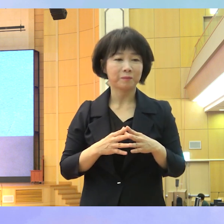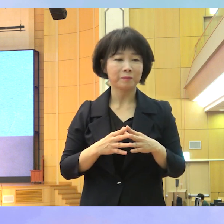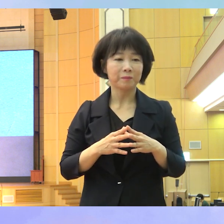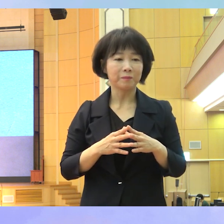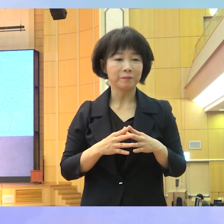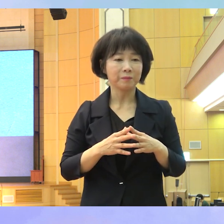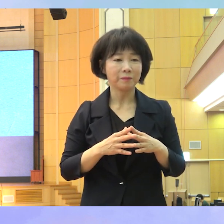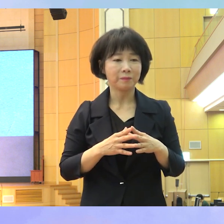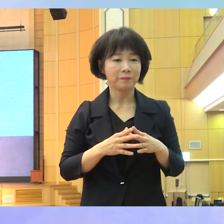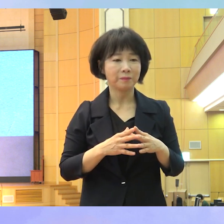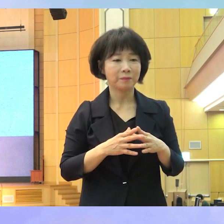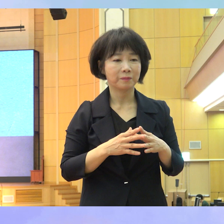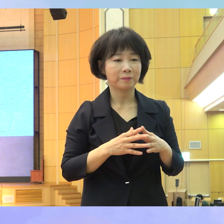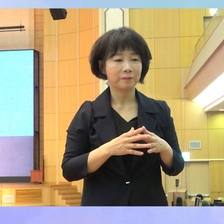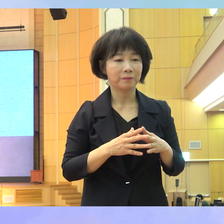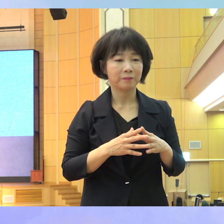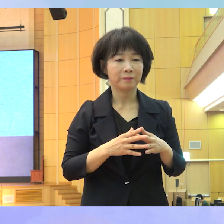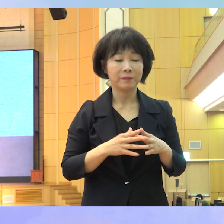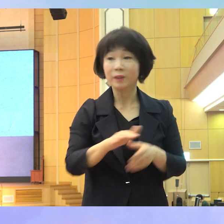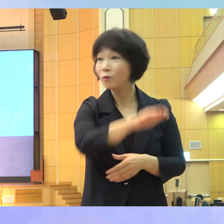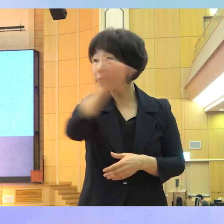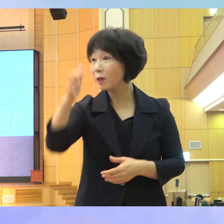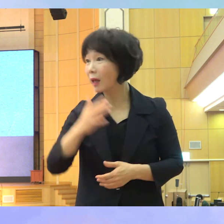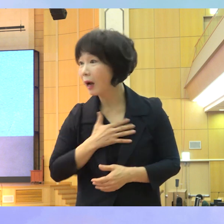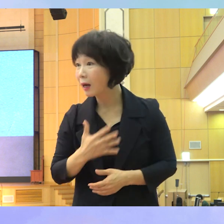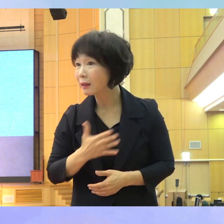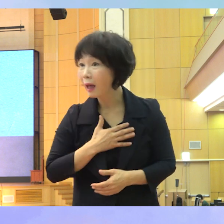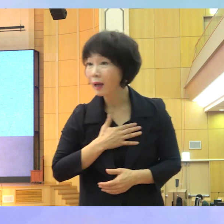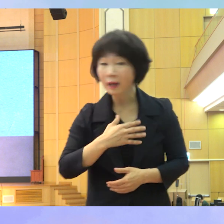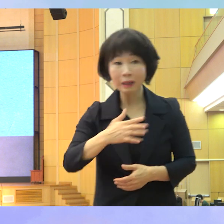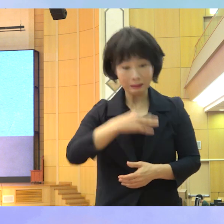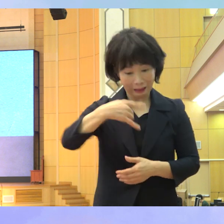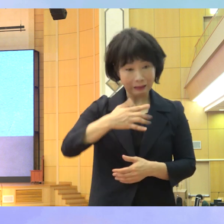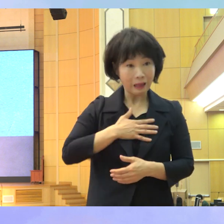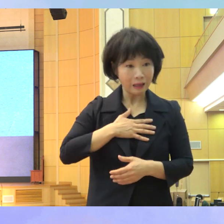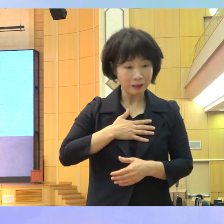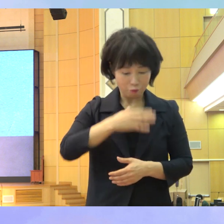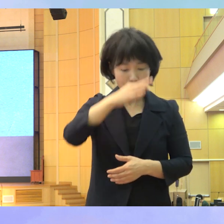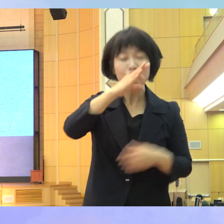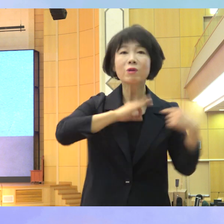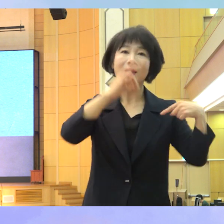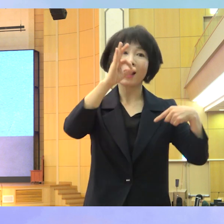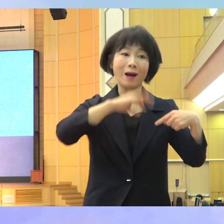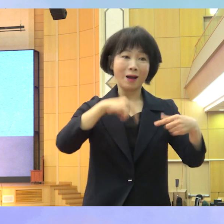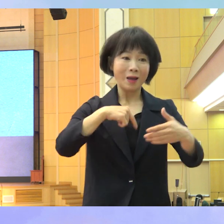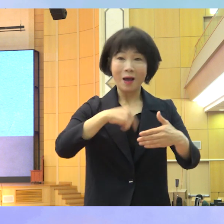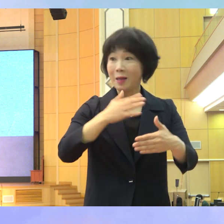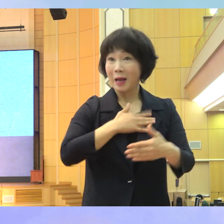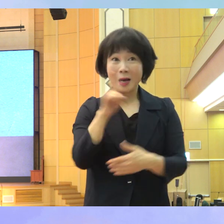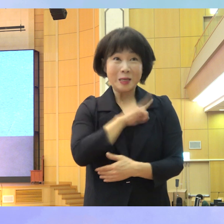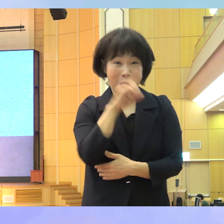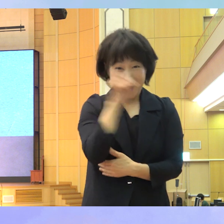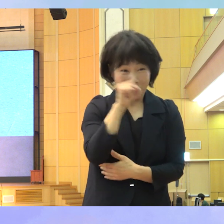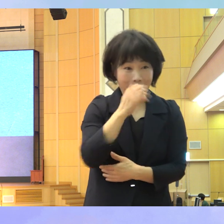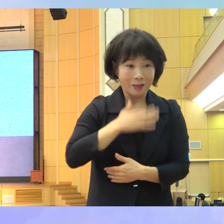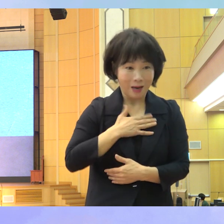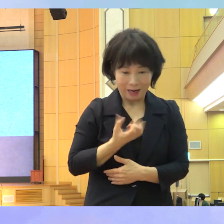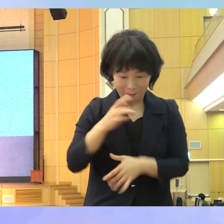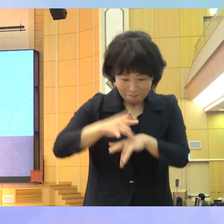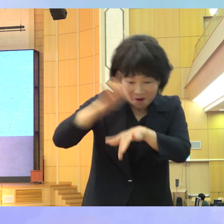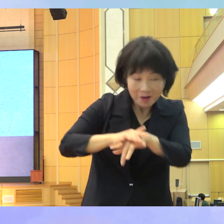거지만요, 내게 유익하던 거, 내가 좋아하던 거, 내가 가지고 있던 그